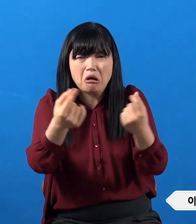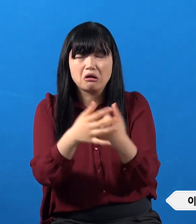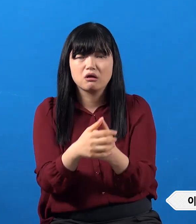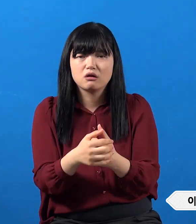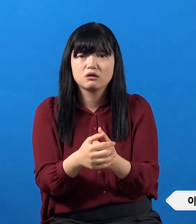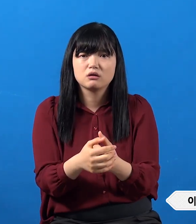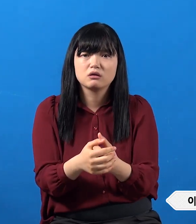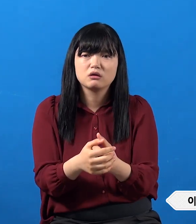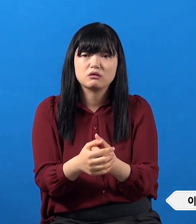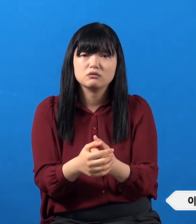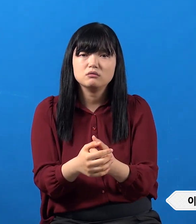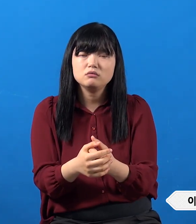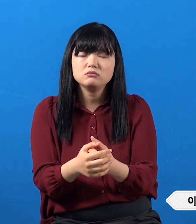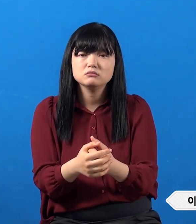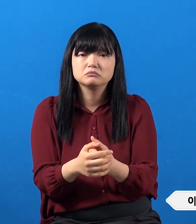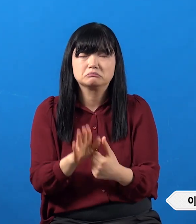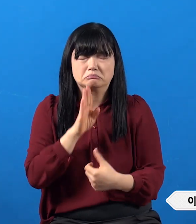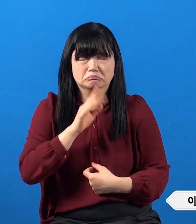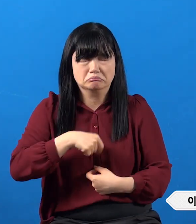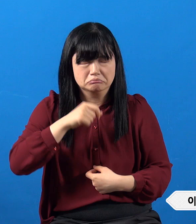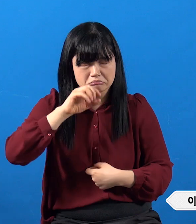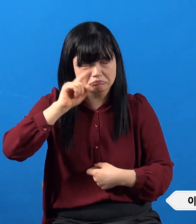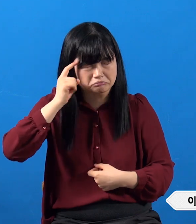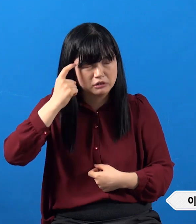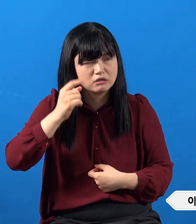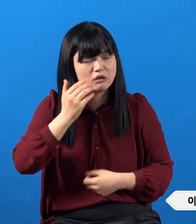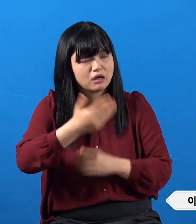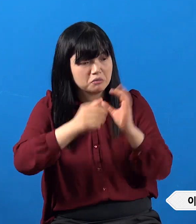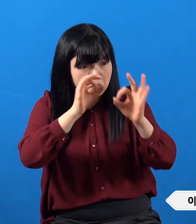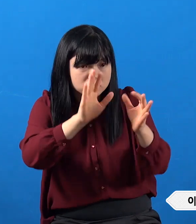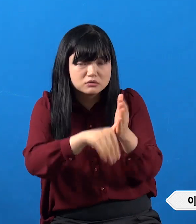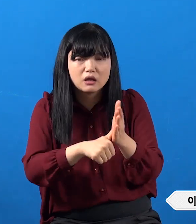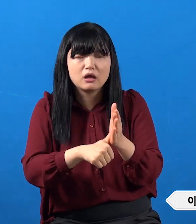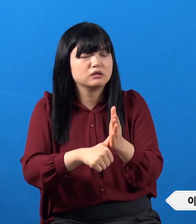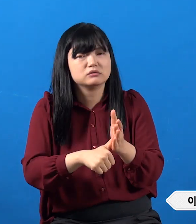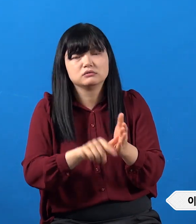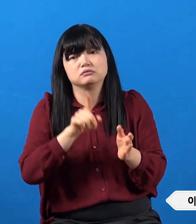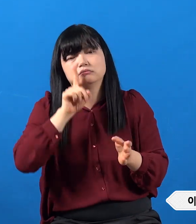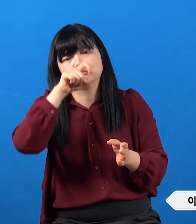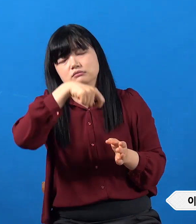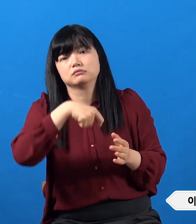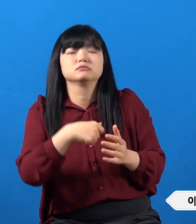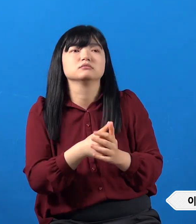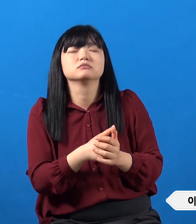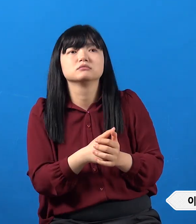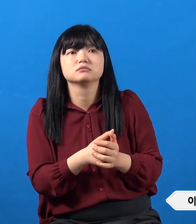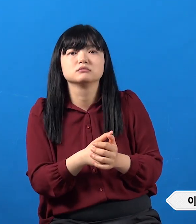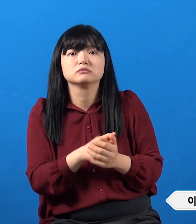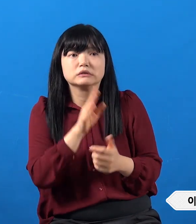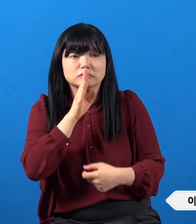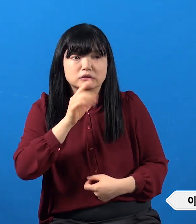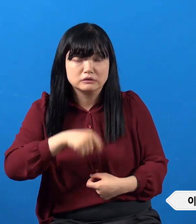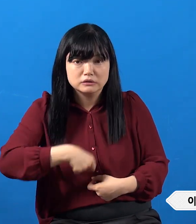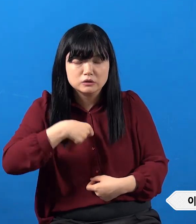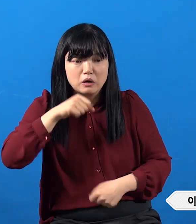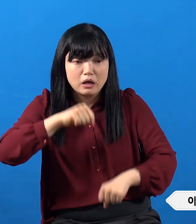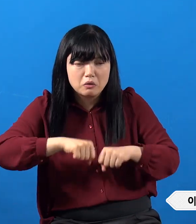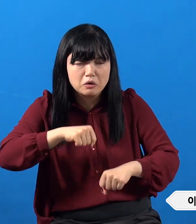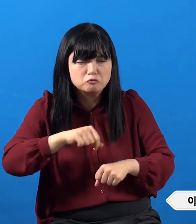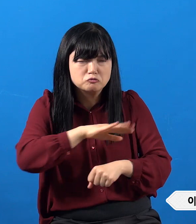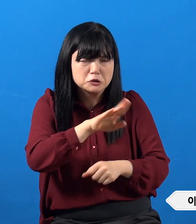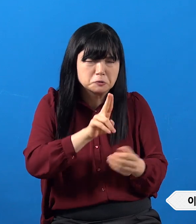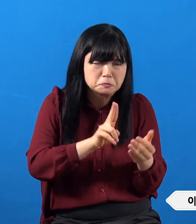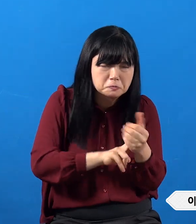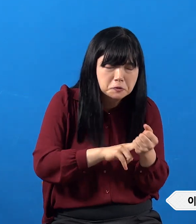나는 굉장히 의로운 것처럼 생각하지만 내가 볼 때는 걸레다. 우리가 주장하고 있는 의로운 행동들, 그 배후에